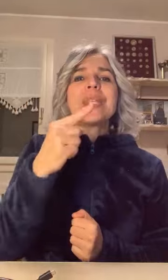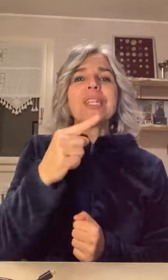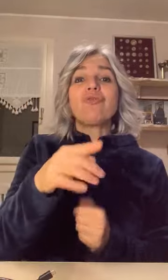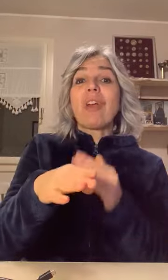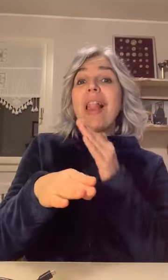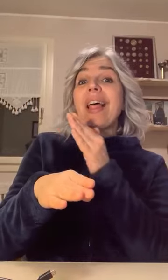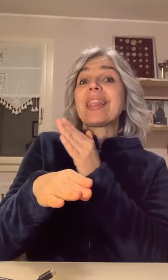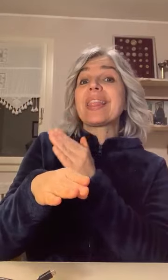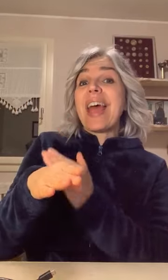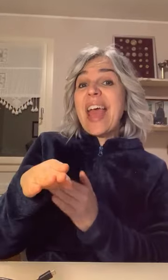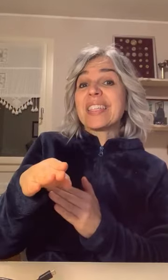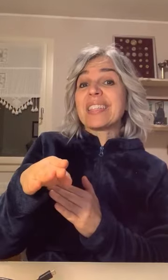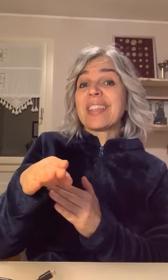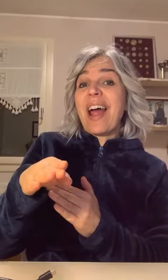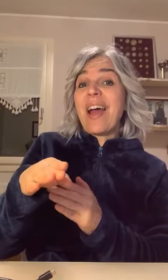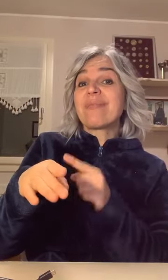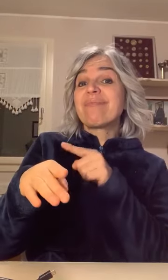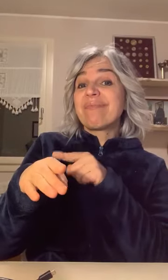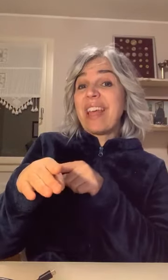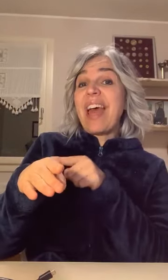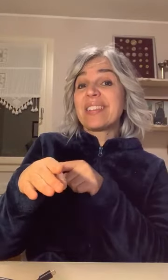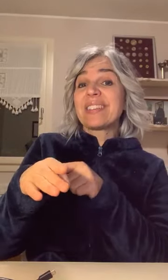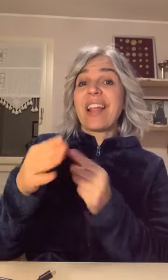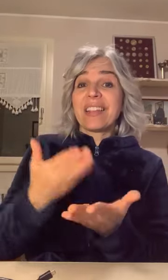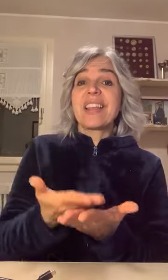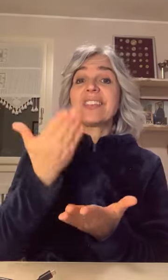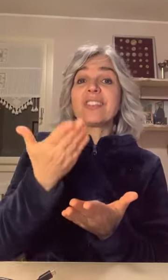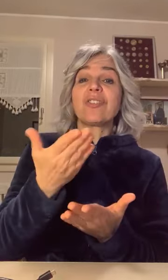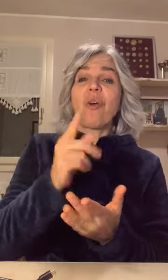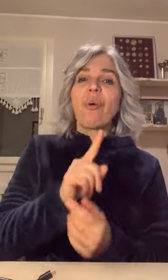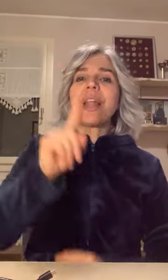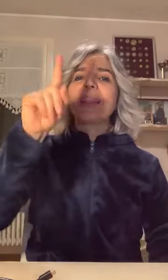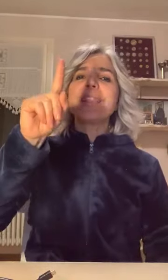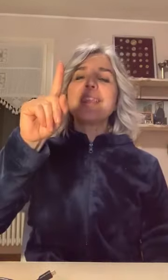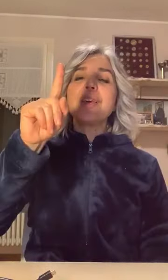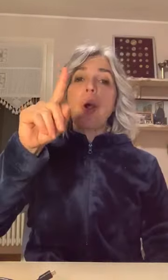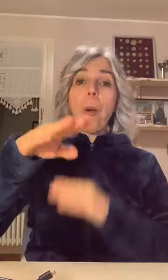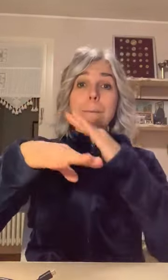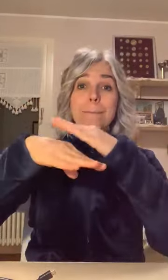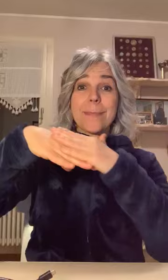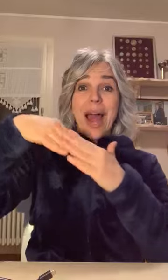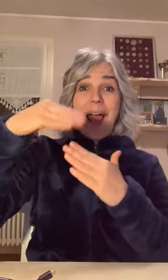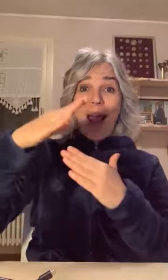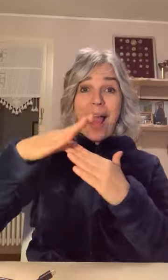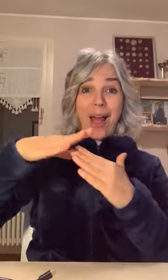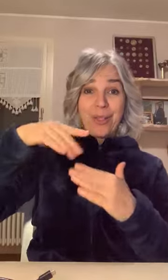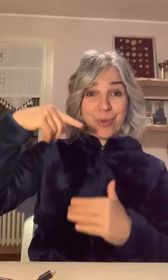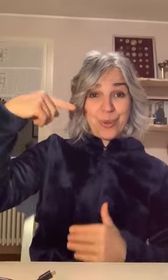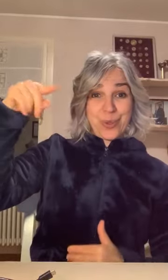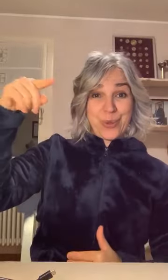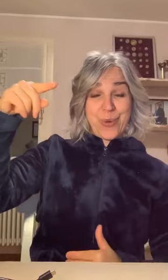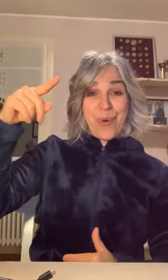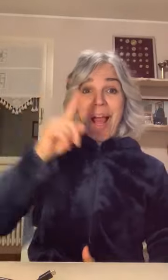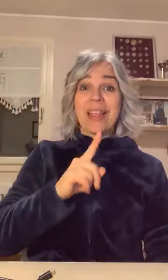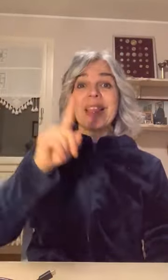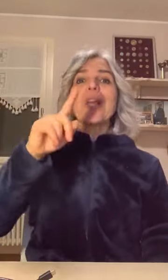prodigi. Gesù ancora oggi fa prodigi in mezzo al suo popolo. La destra del Signore si è alzata, dice il versetto